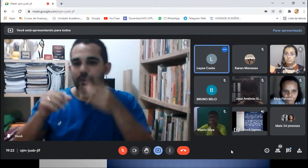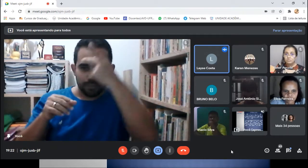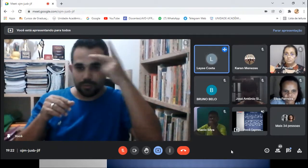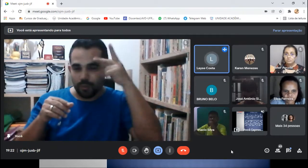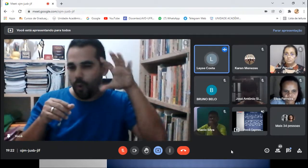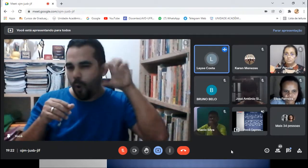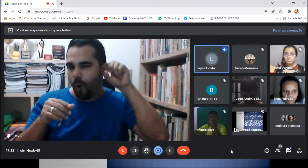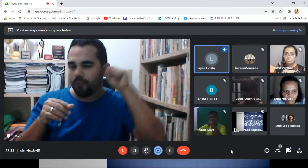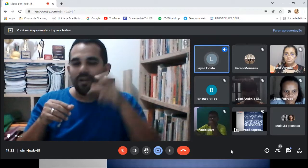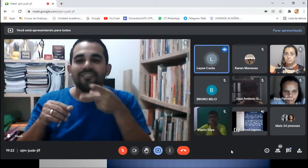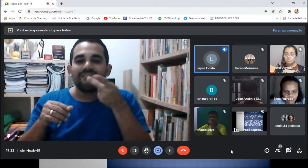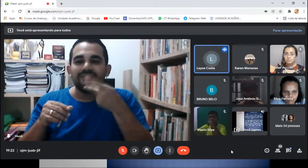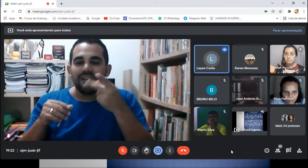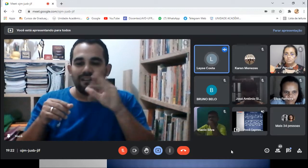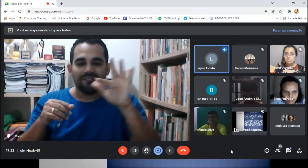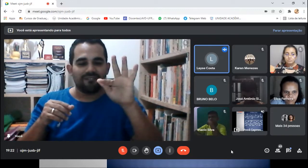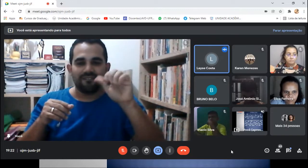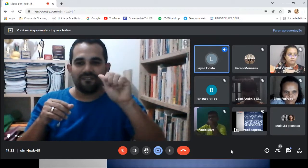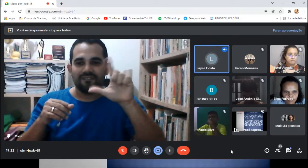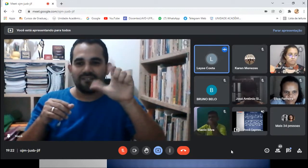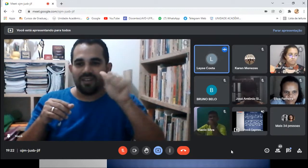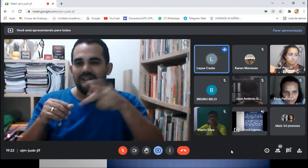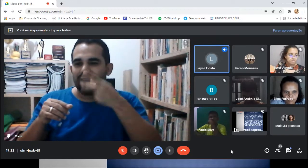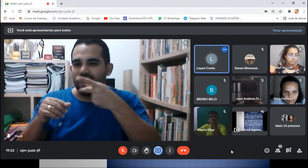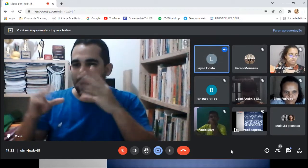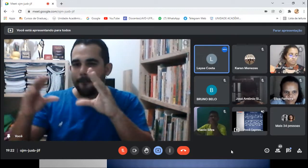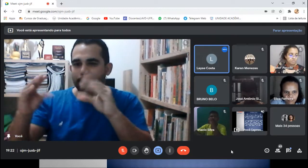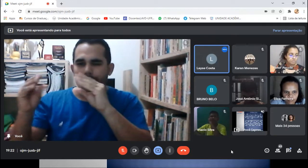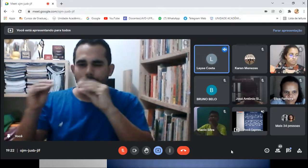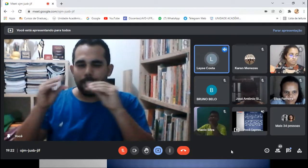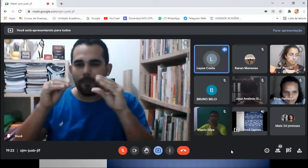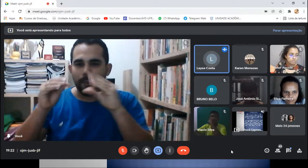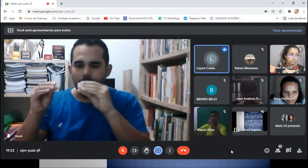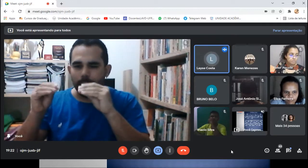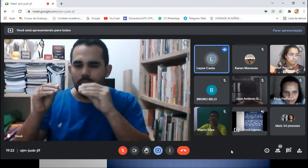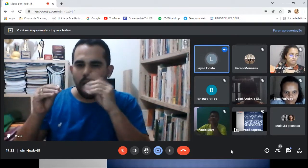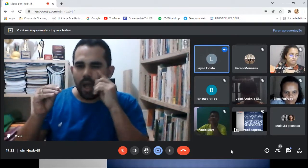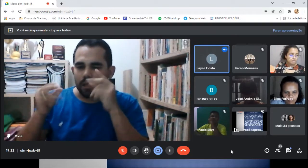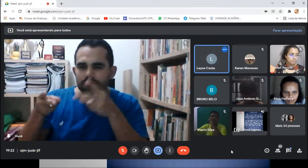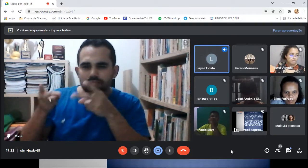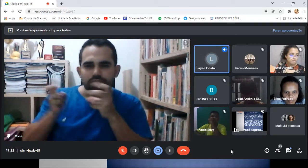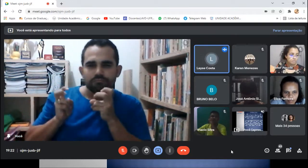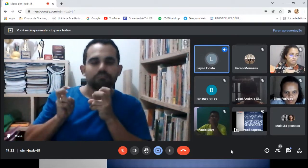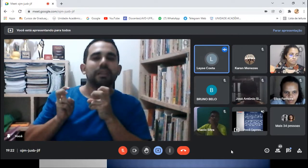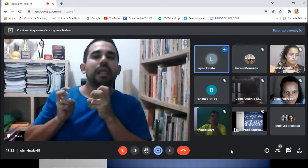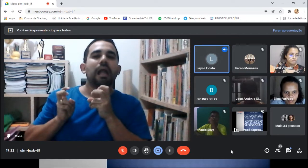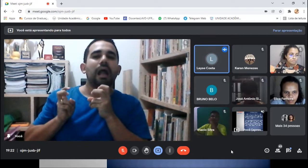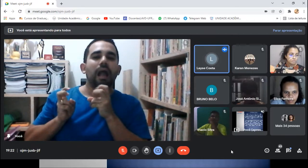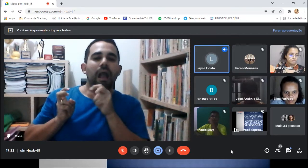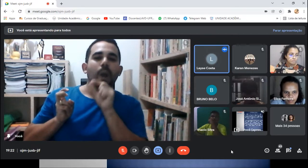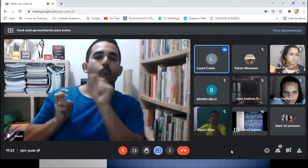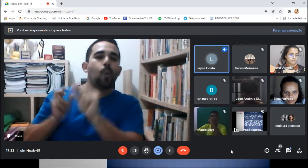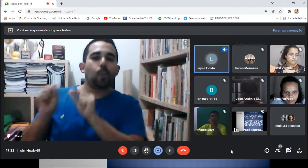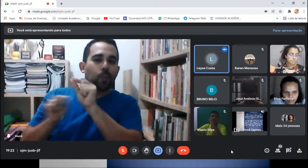Dessa forma é a fala, né, das pessoas ouvintes, a fala, né, que as pessoas articulam, a gente consegue